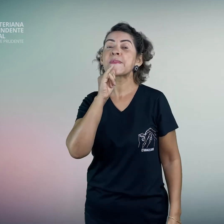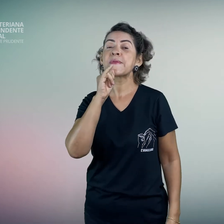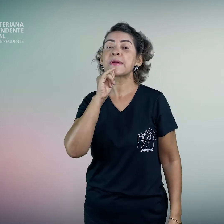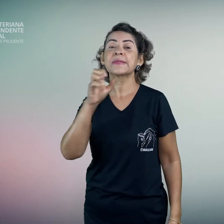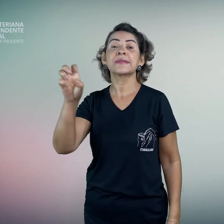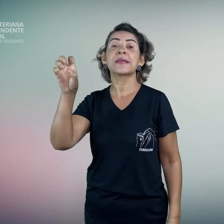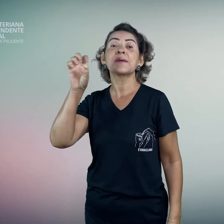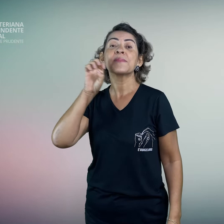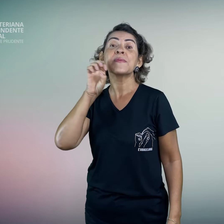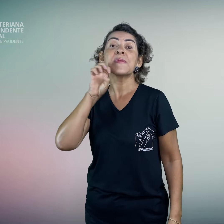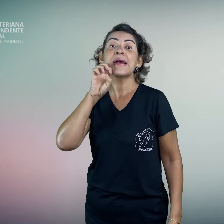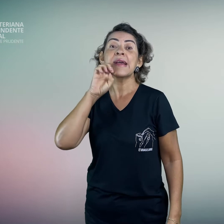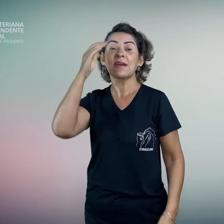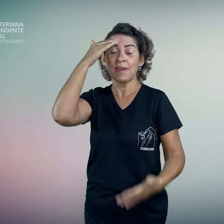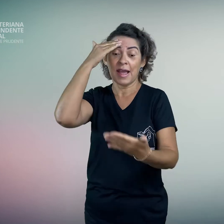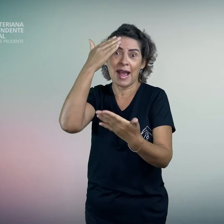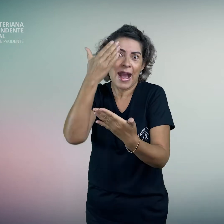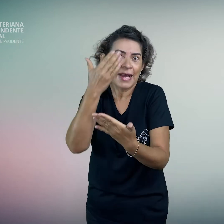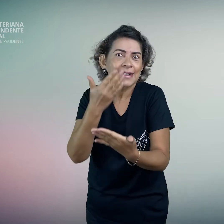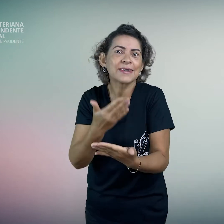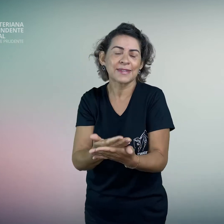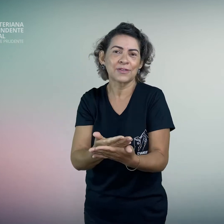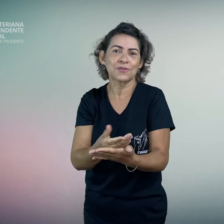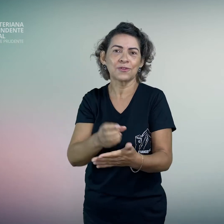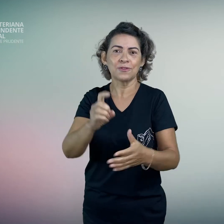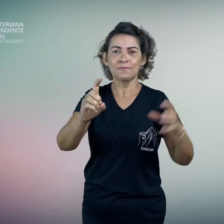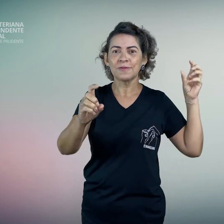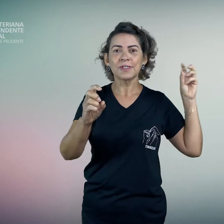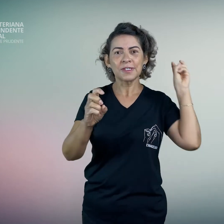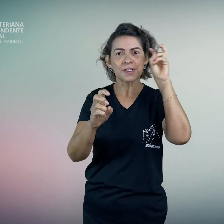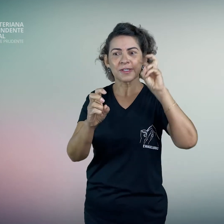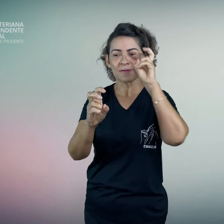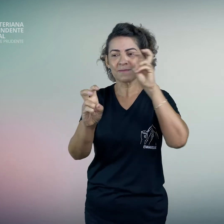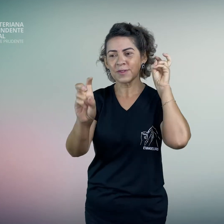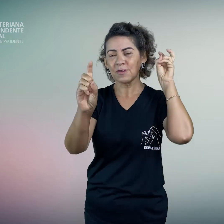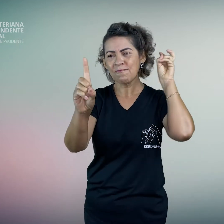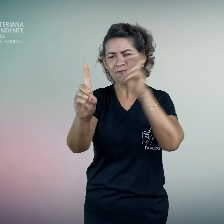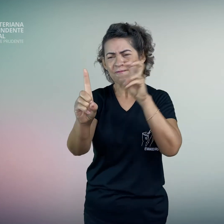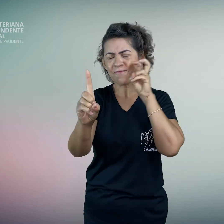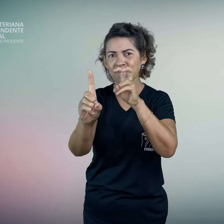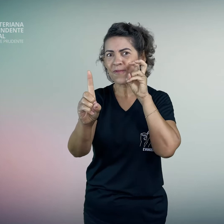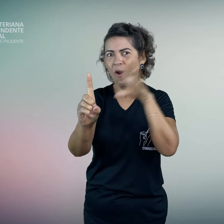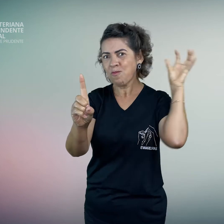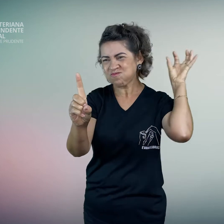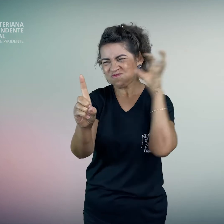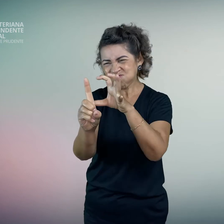agora convencia Jefté de que ele realmente não prestava, não servia